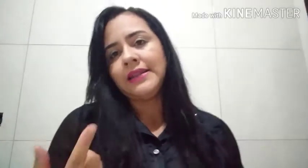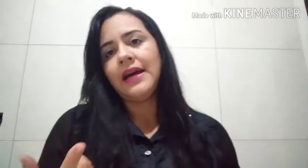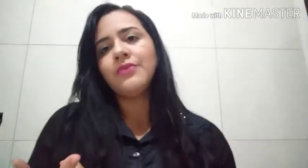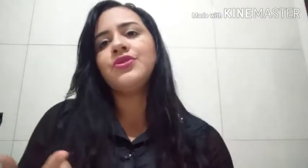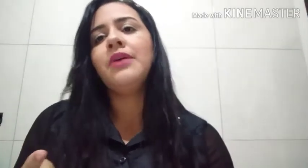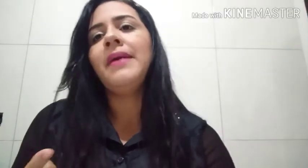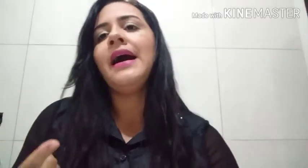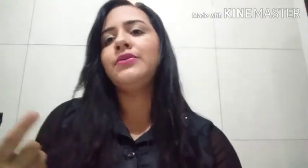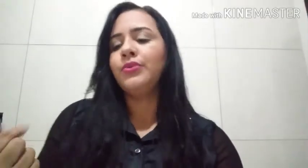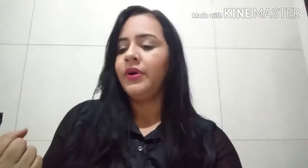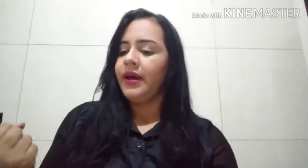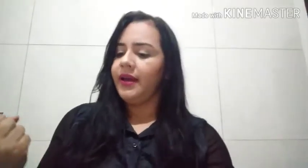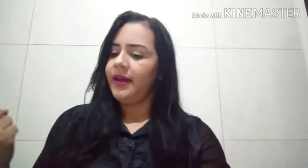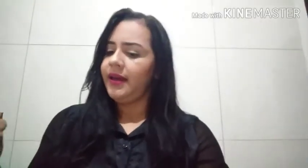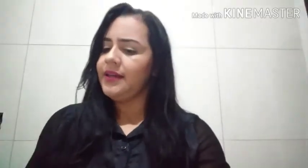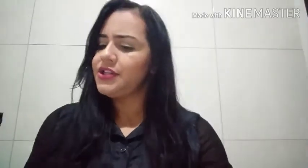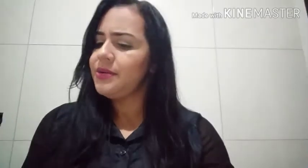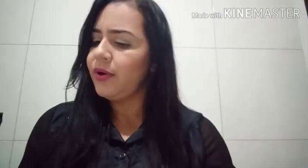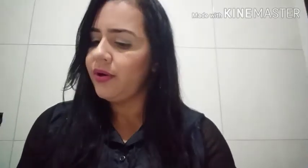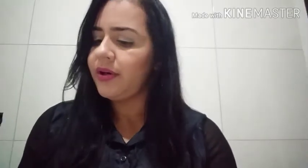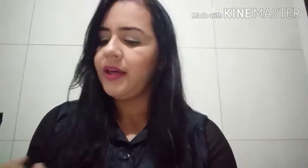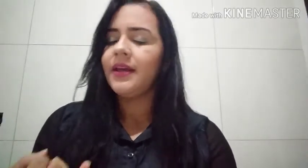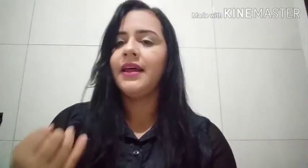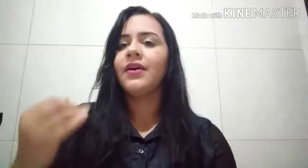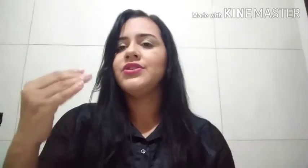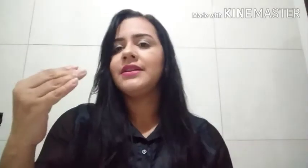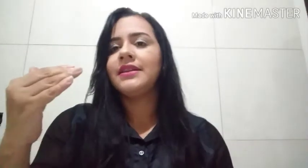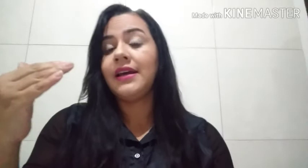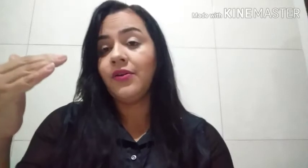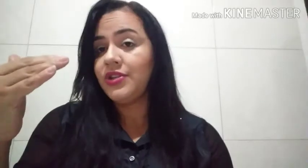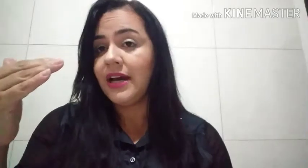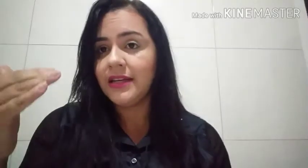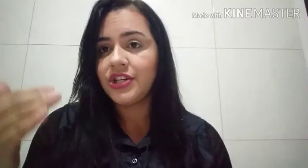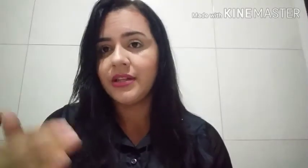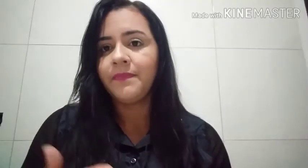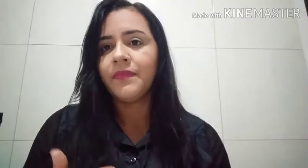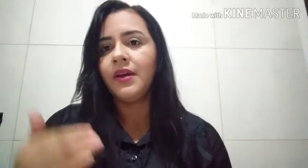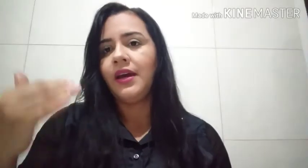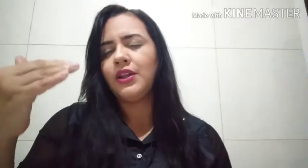catálogo chamado Etimolog, né? Onde a lista